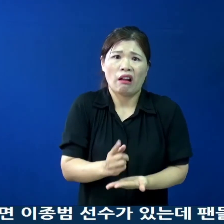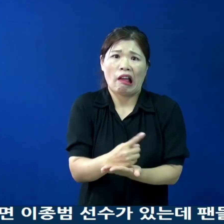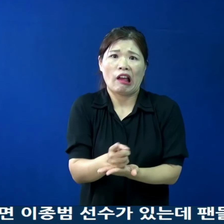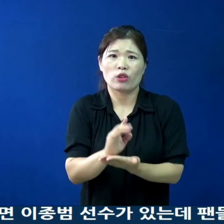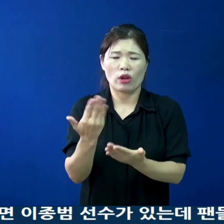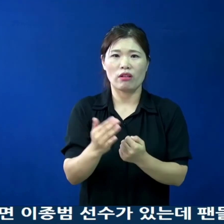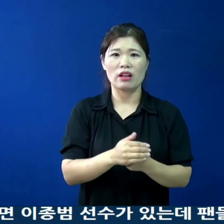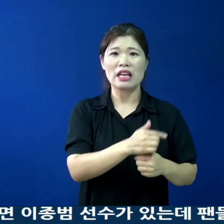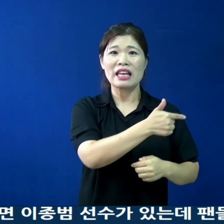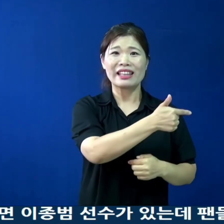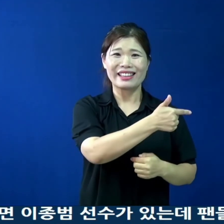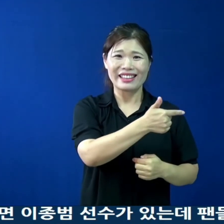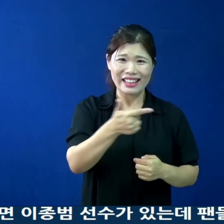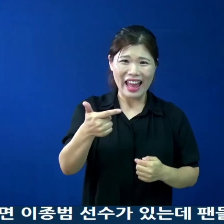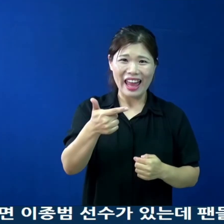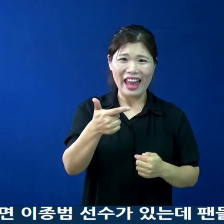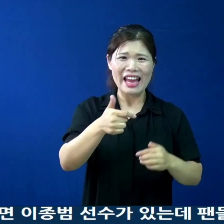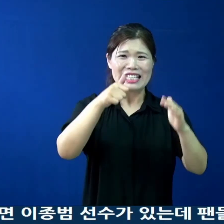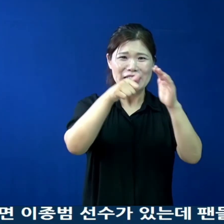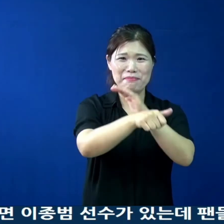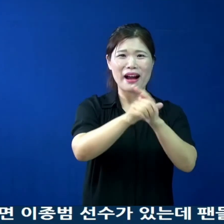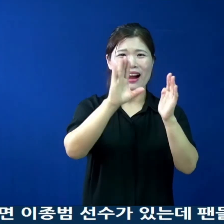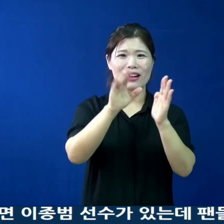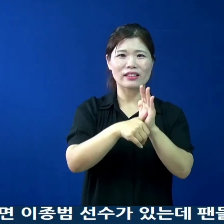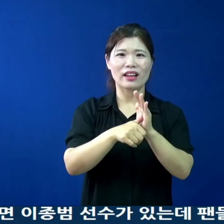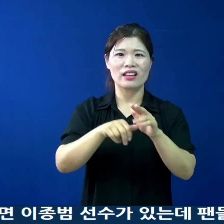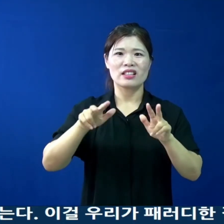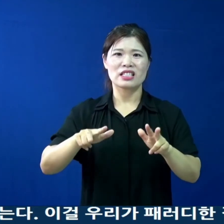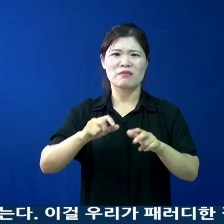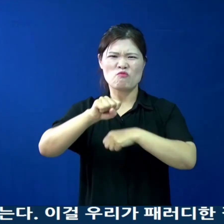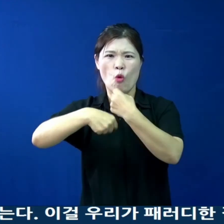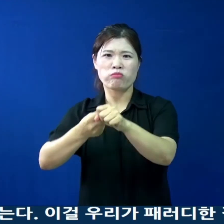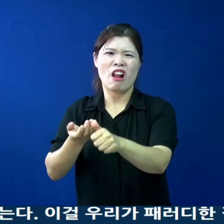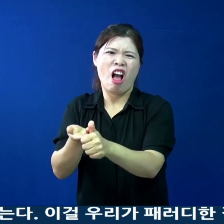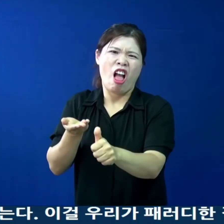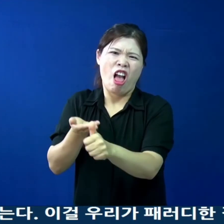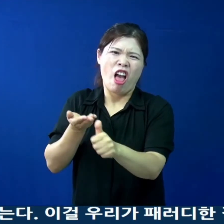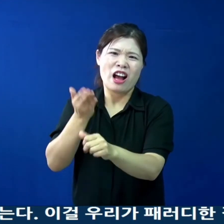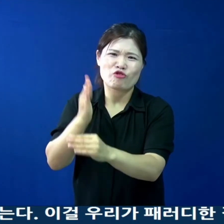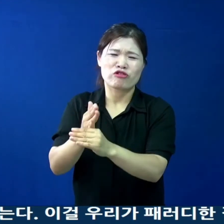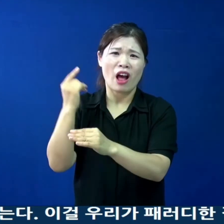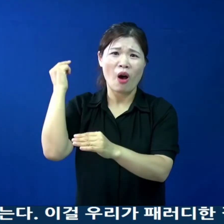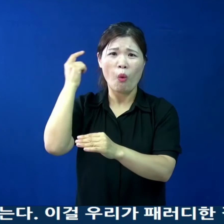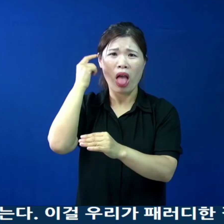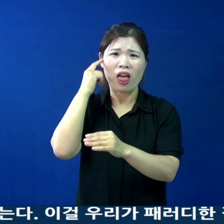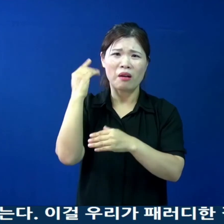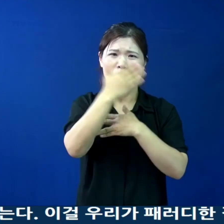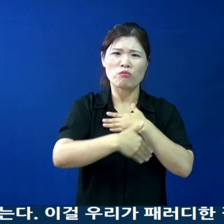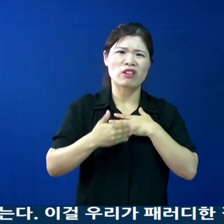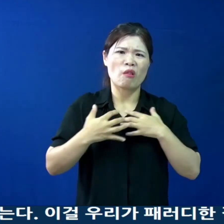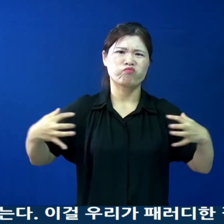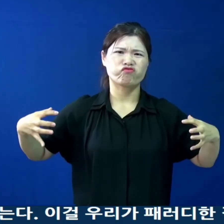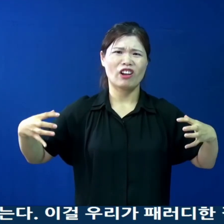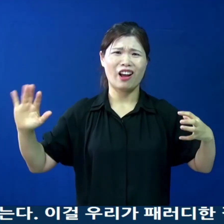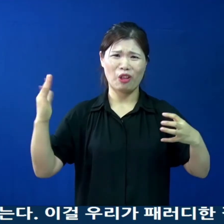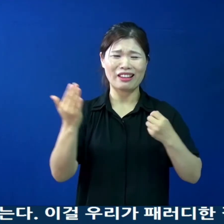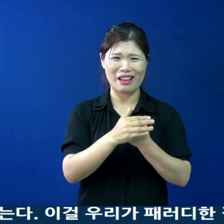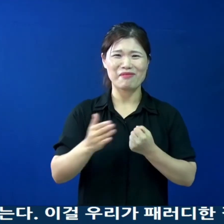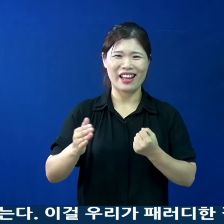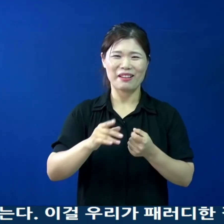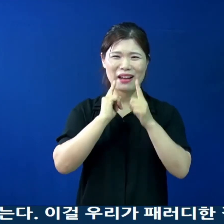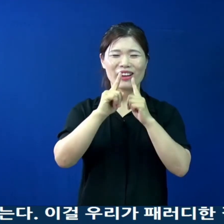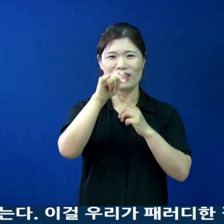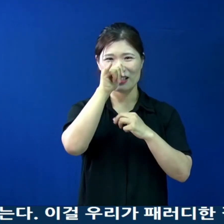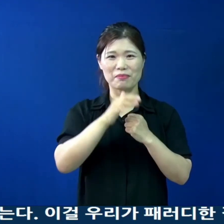쓰고 사육 중이라 읽는다. 이렇게 패러디할 수도 있습니다. 출애굽기 7장 4절에 그 노예 상태에